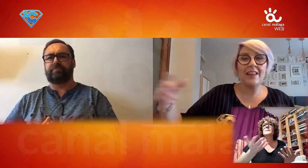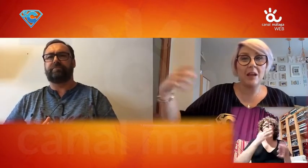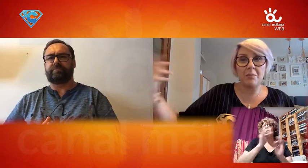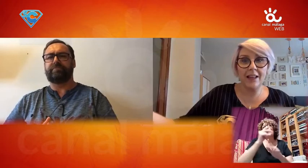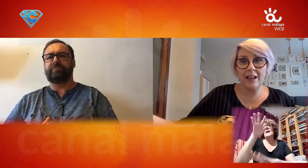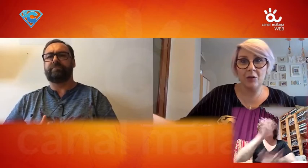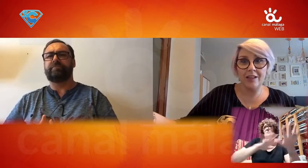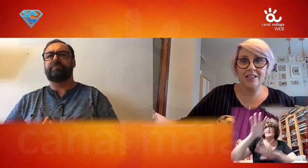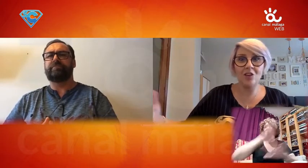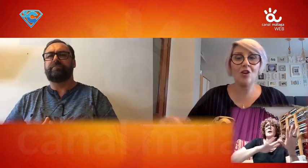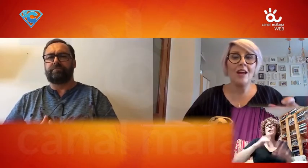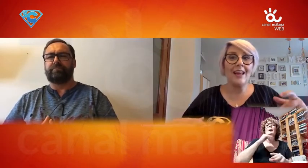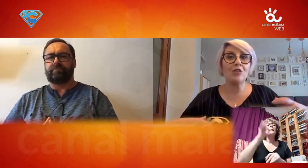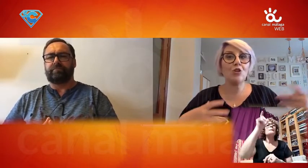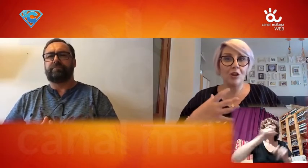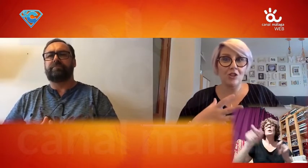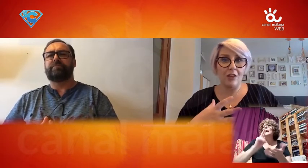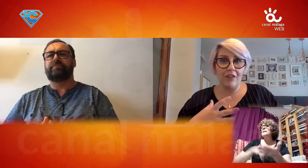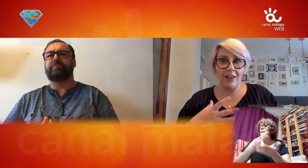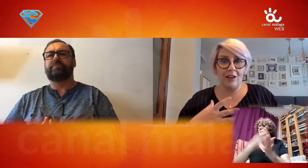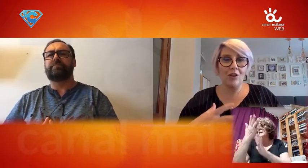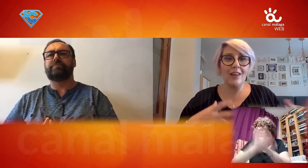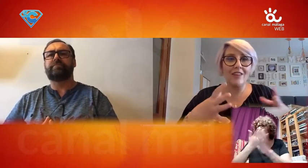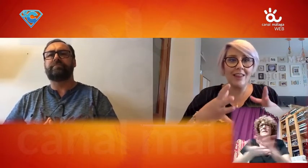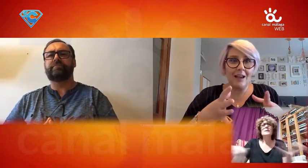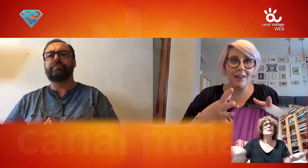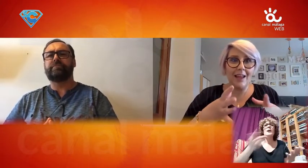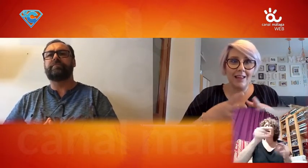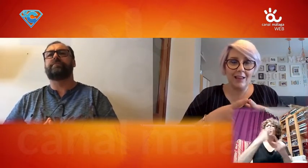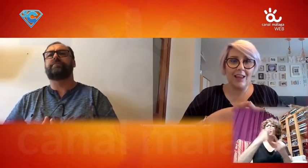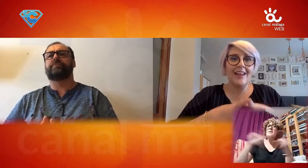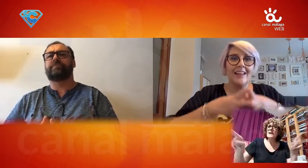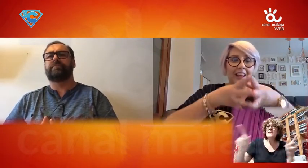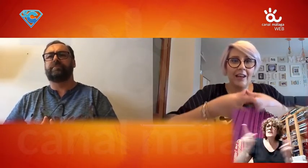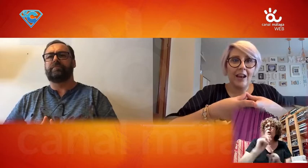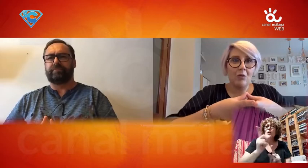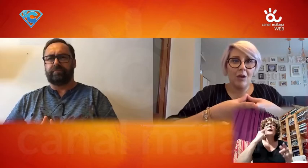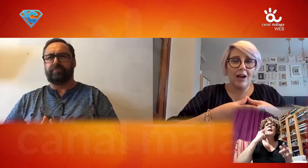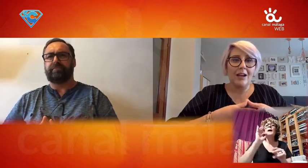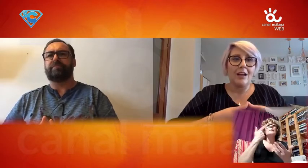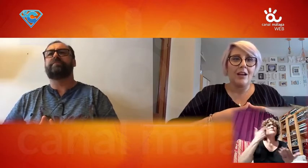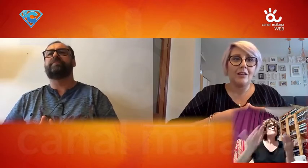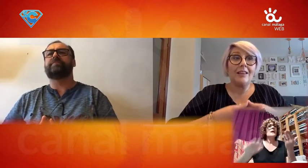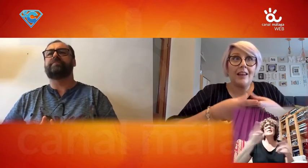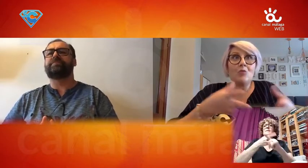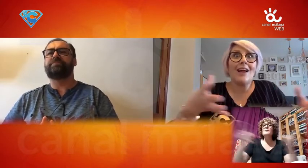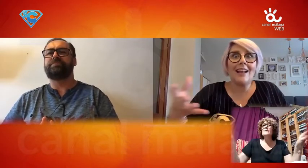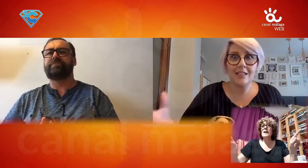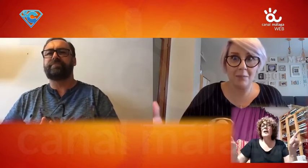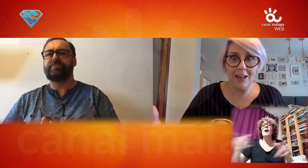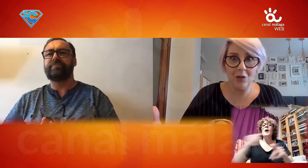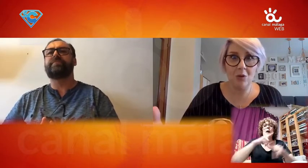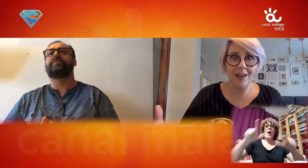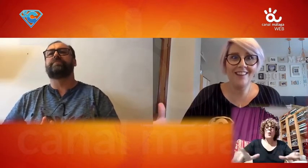de intérprete en lengua de signos. Esto es otra cosa diferente, ¿no? ¿Qué diferencia habría entre tener en el aula, tener una